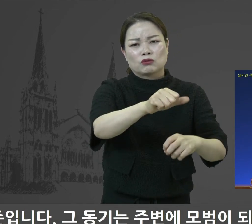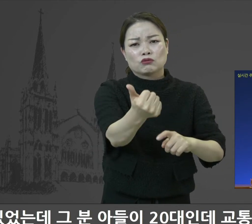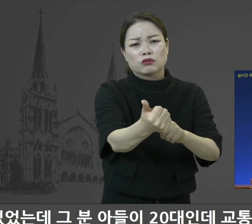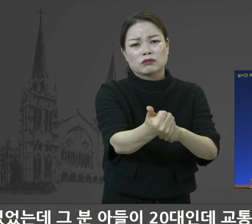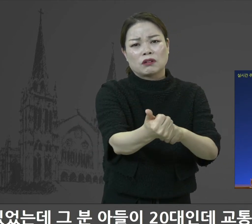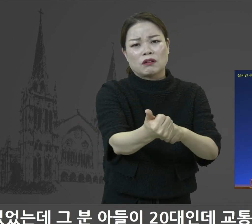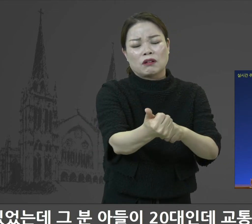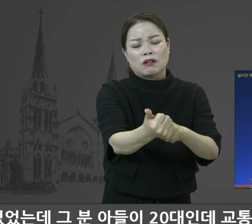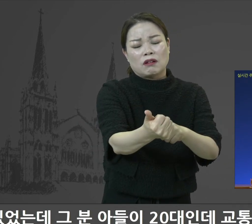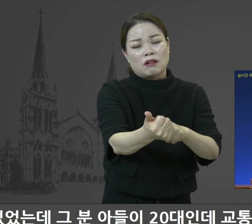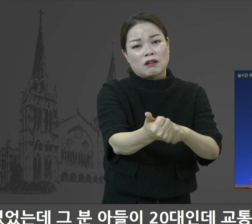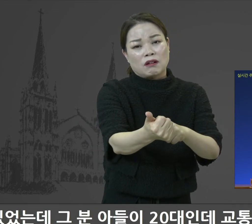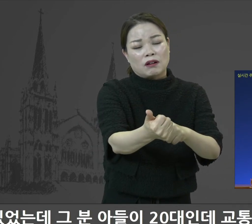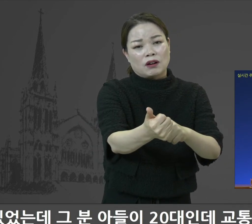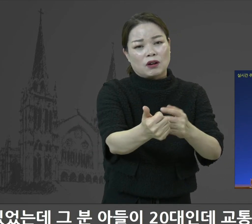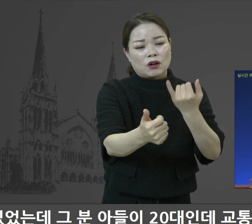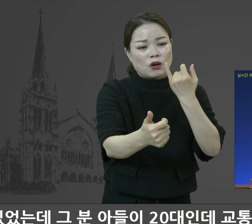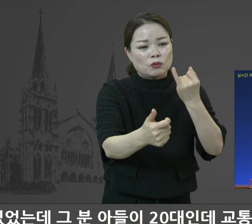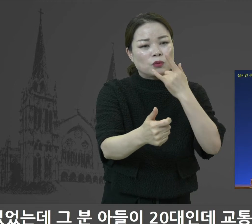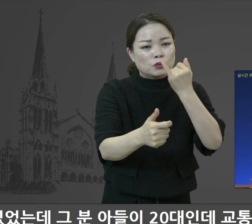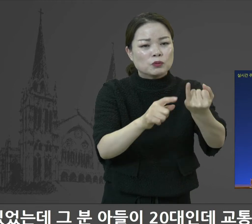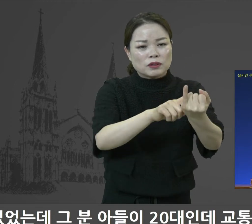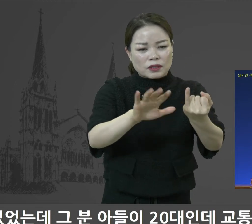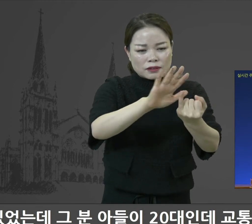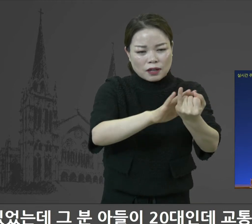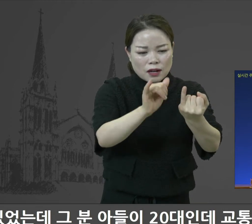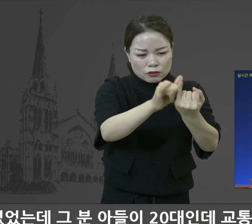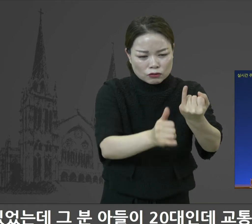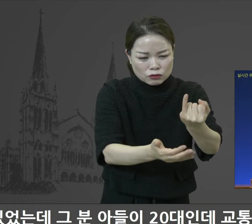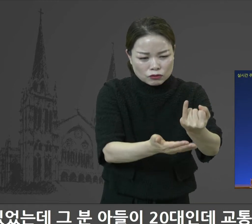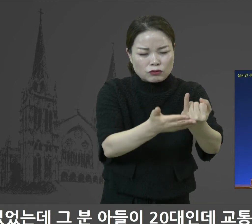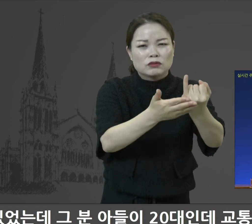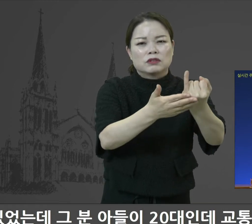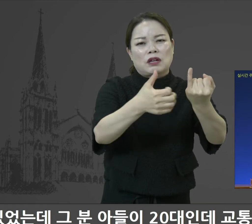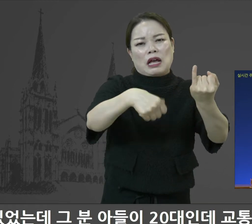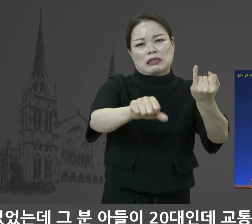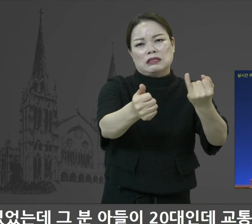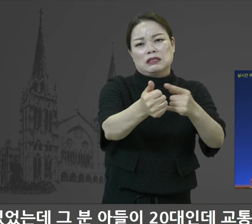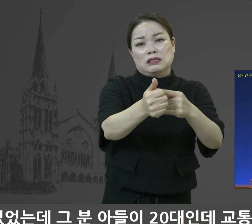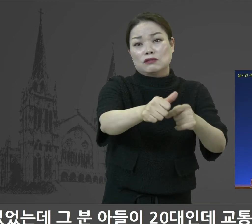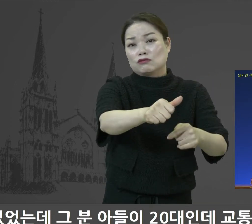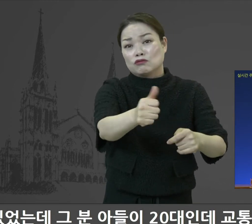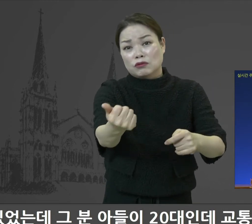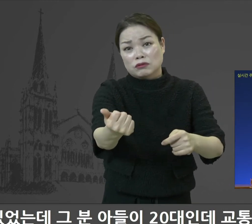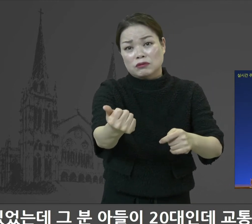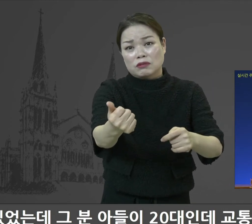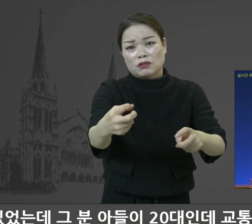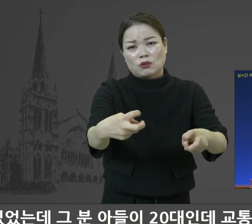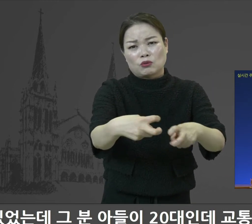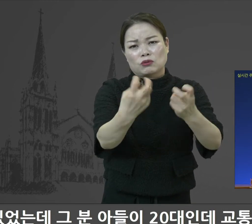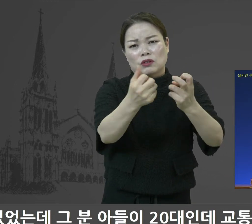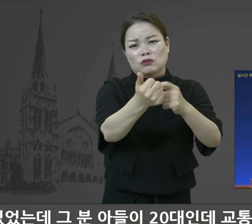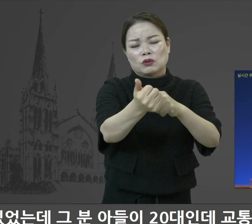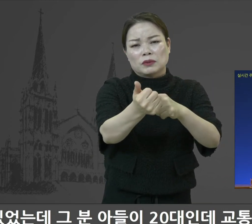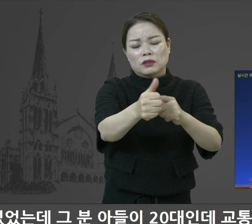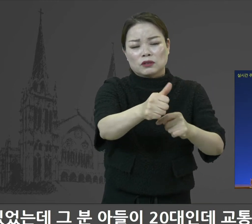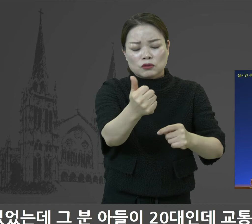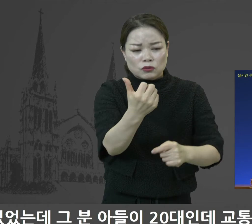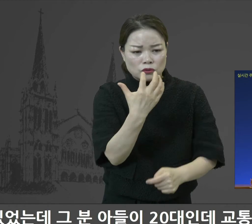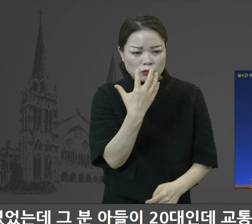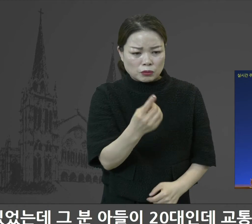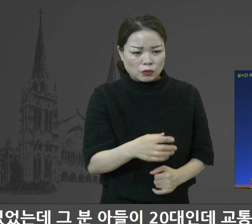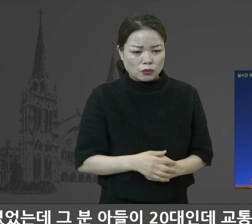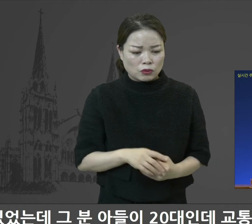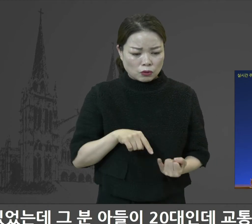참 부모한테 잘한 아들이었대요. 얼마나 열심히 부모를 섬겼는지 모를 아들이었는데 그 아들의 죽음을